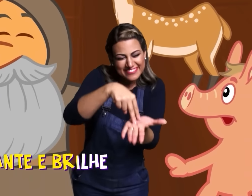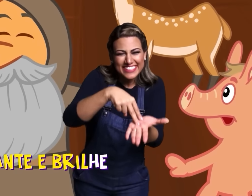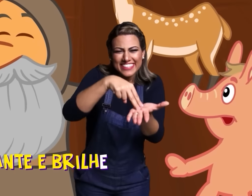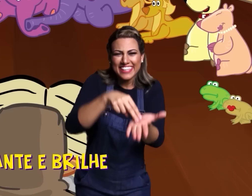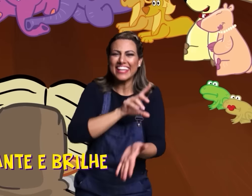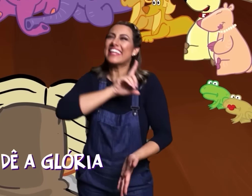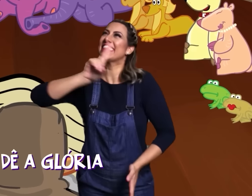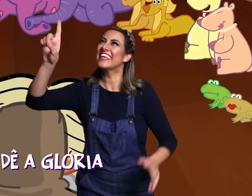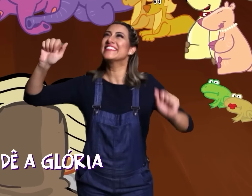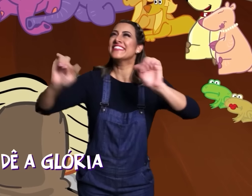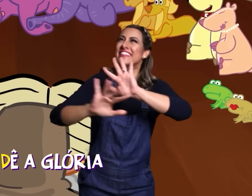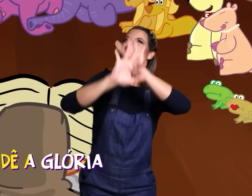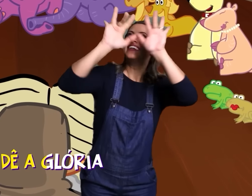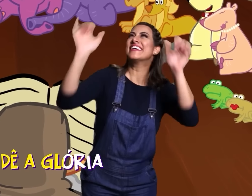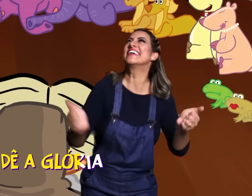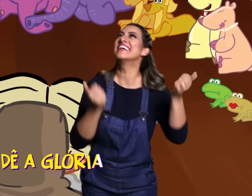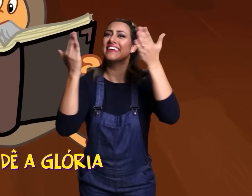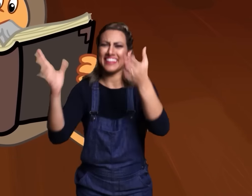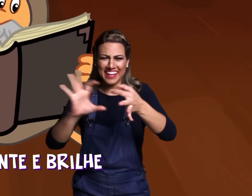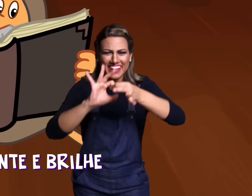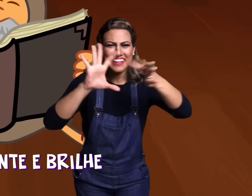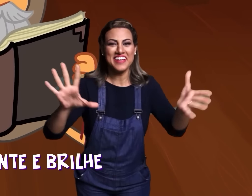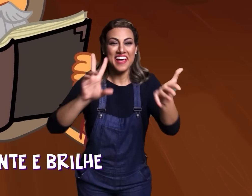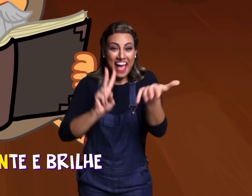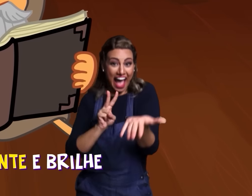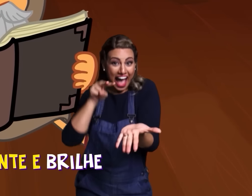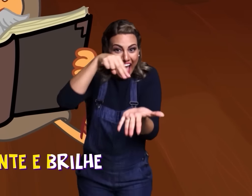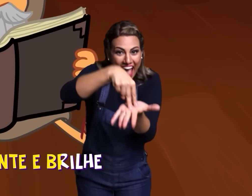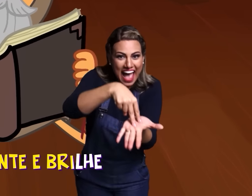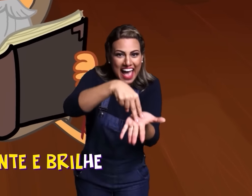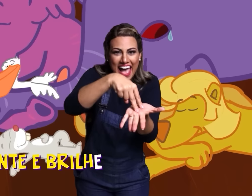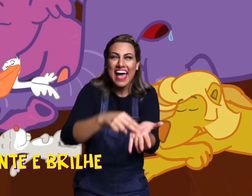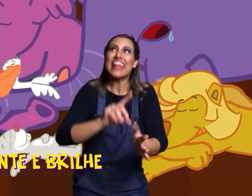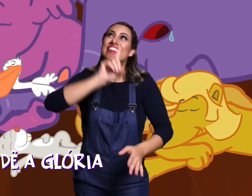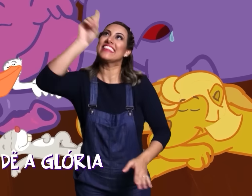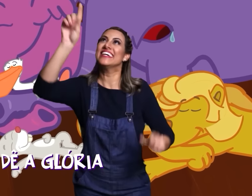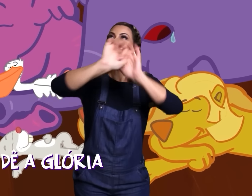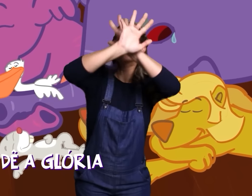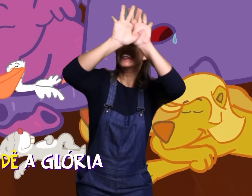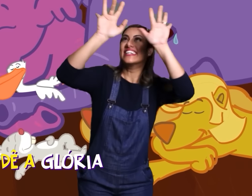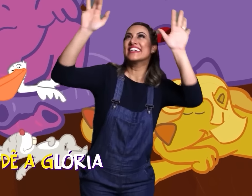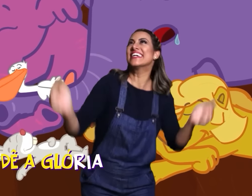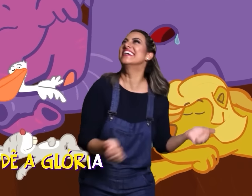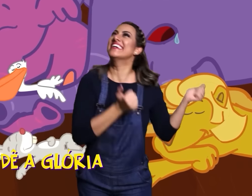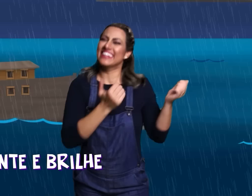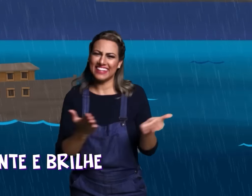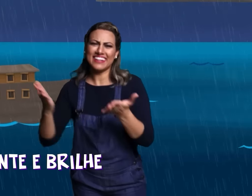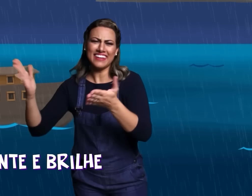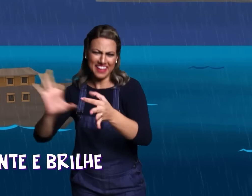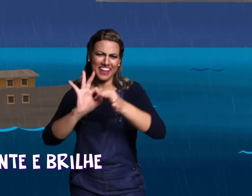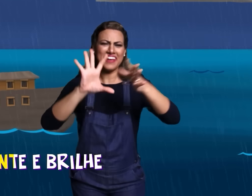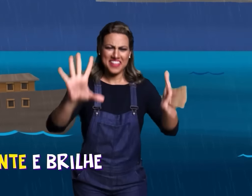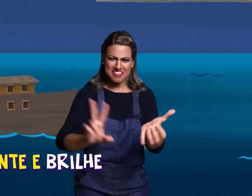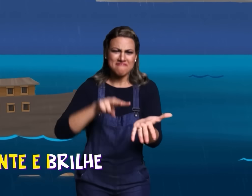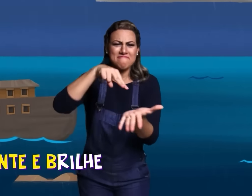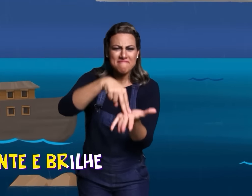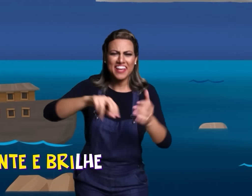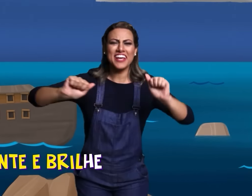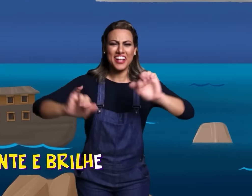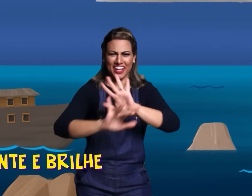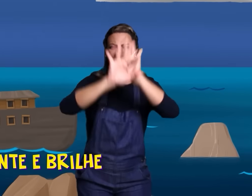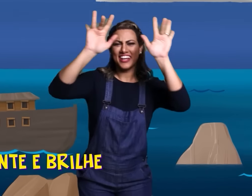e brilhe, que a Deus dê a glória. Vá, levante e brilhe, que a Deus dê a glória. Vá, levante